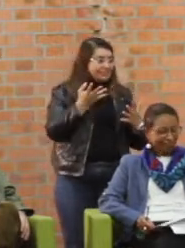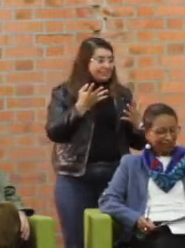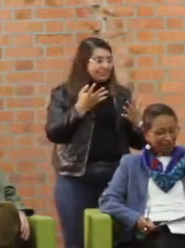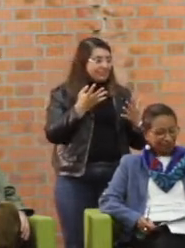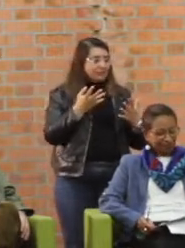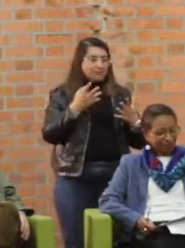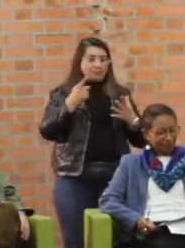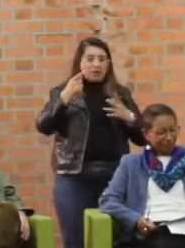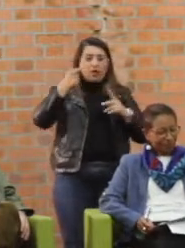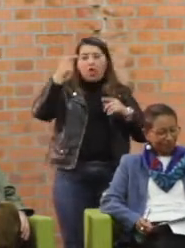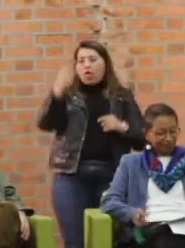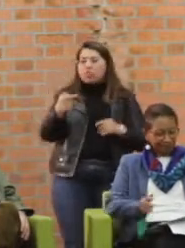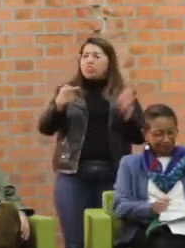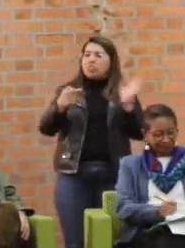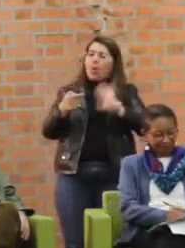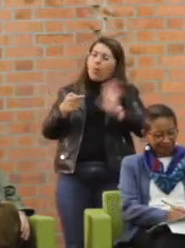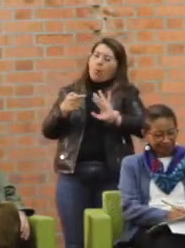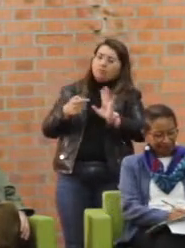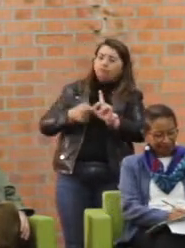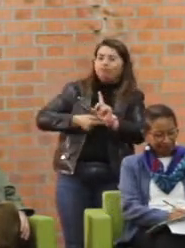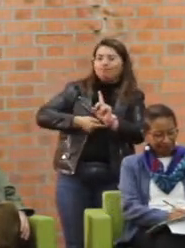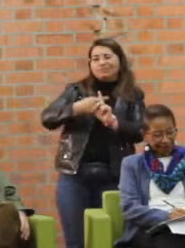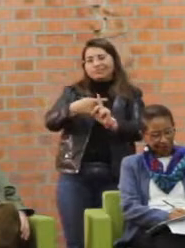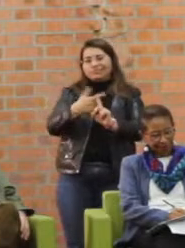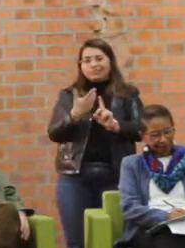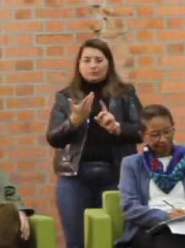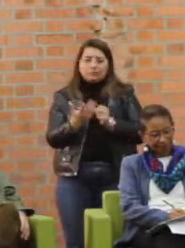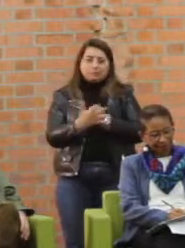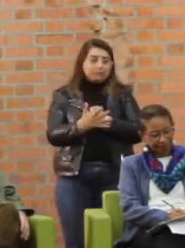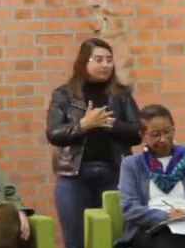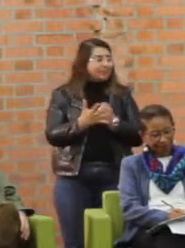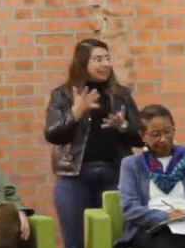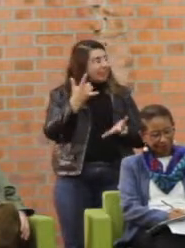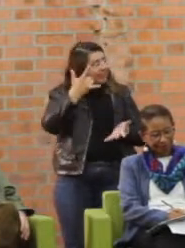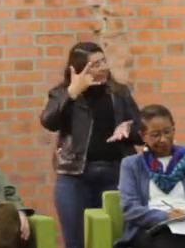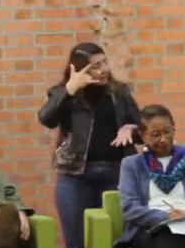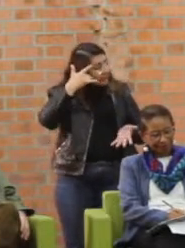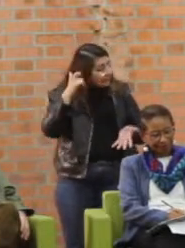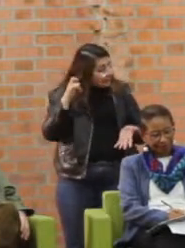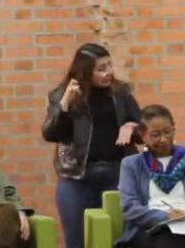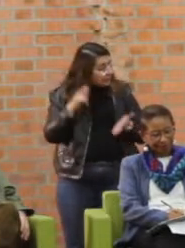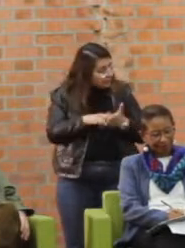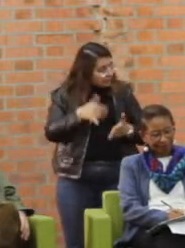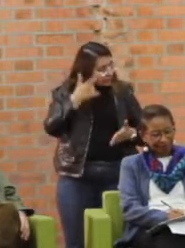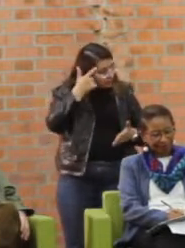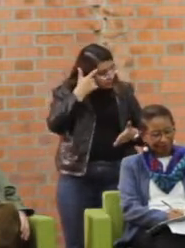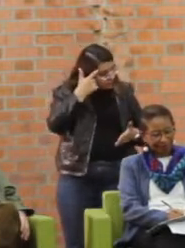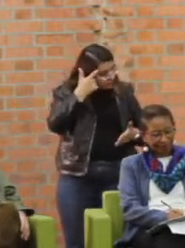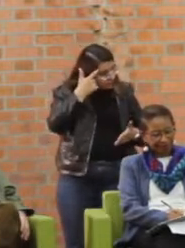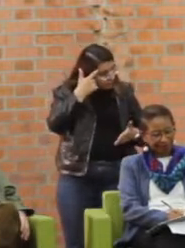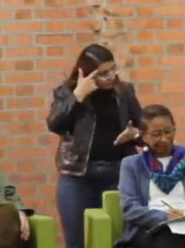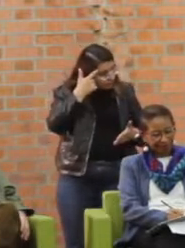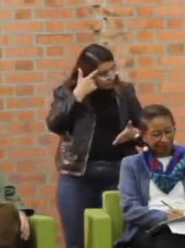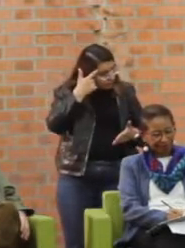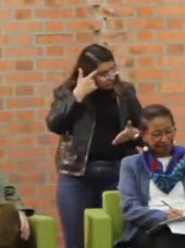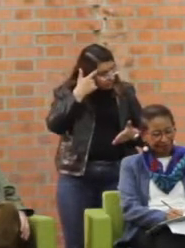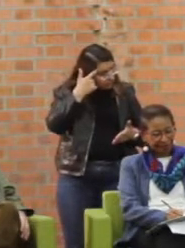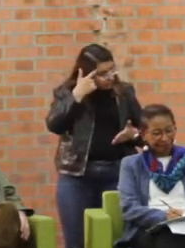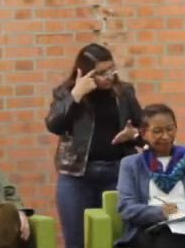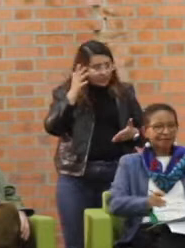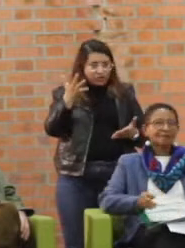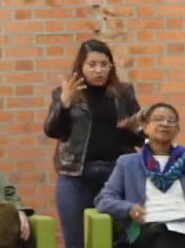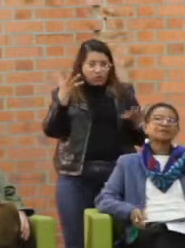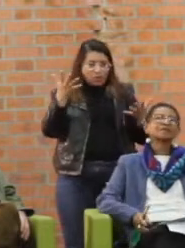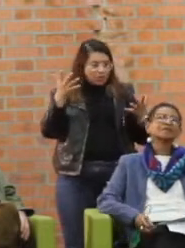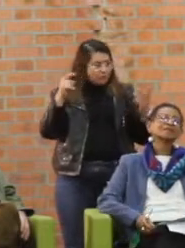optimista pero creo que pensaba en la invitación y pensaba en el premio